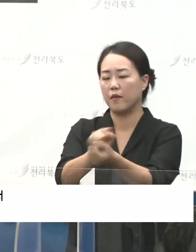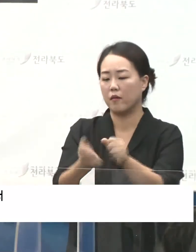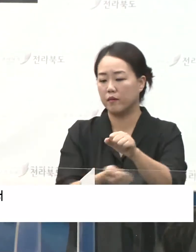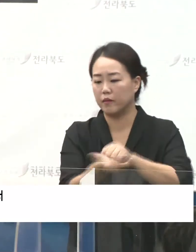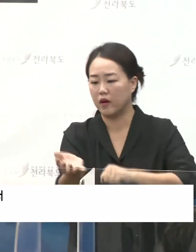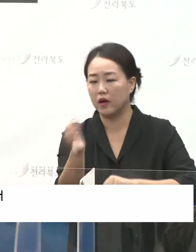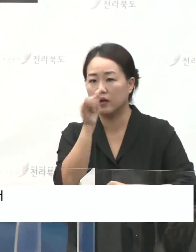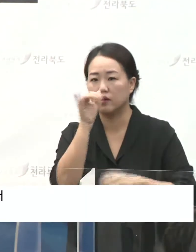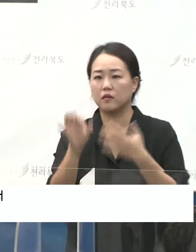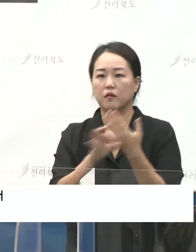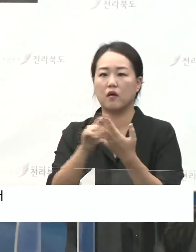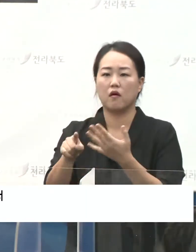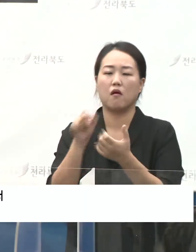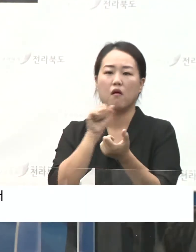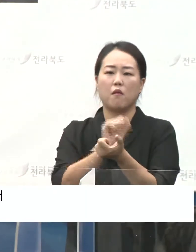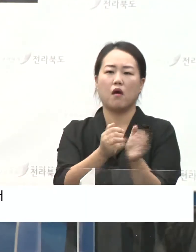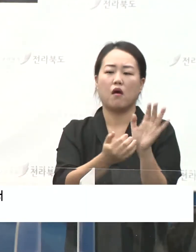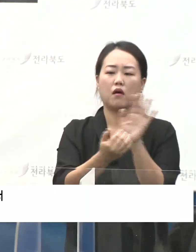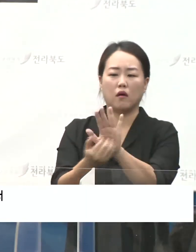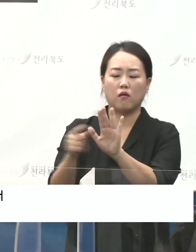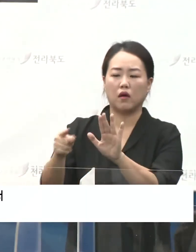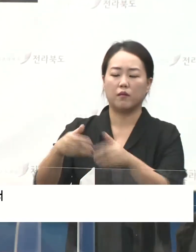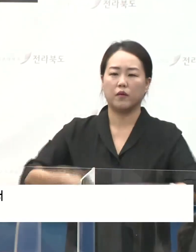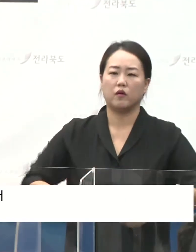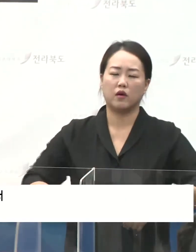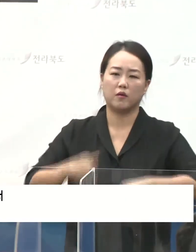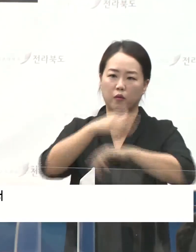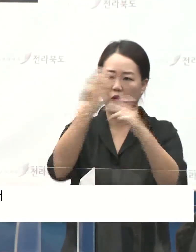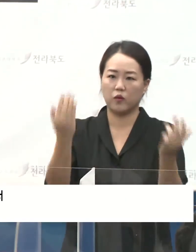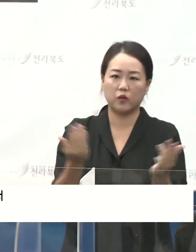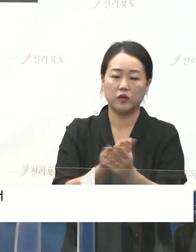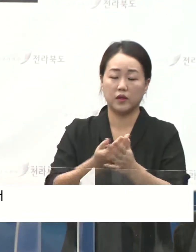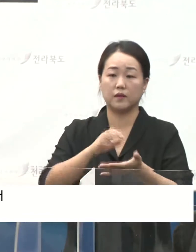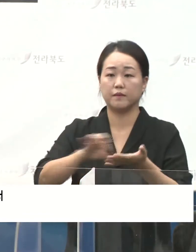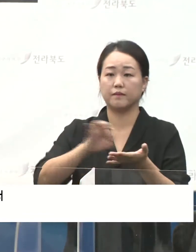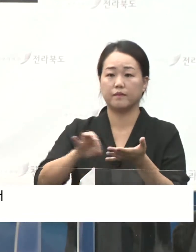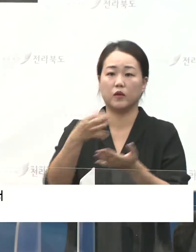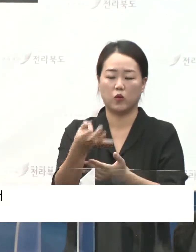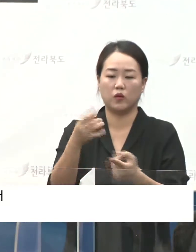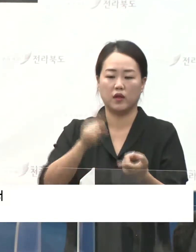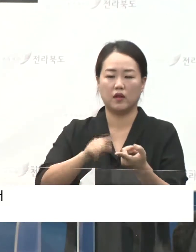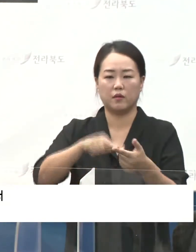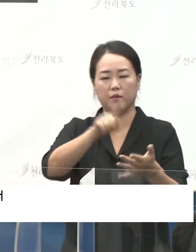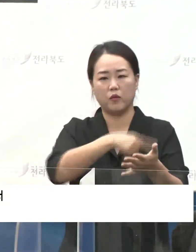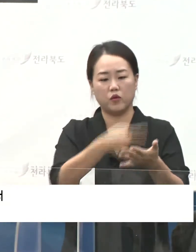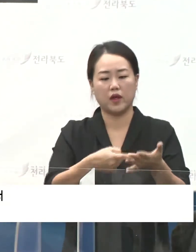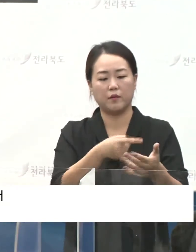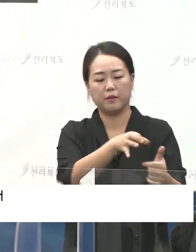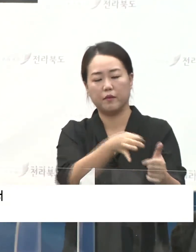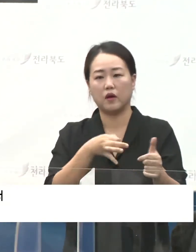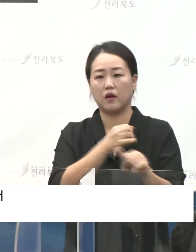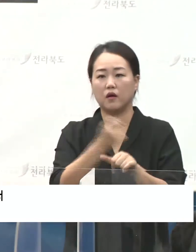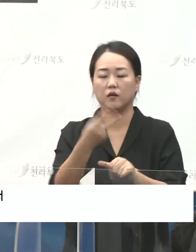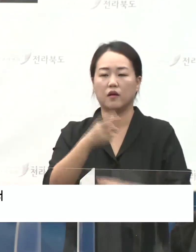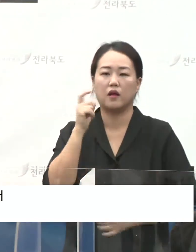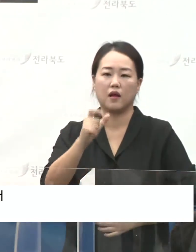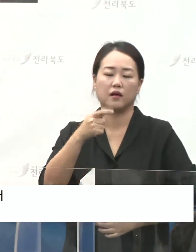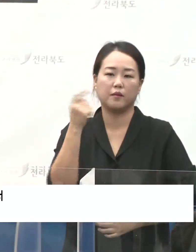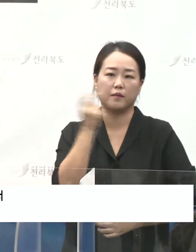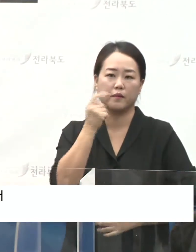시에는 방역에 소요되는 모든 비용에 대해서 구상권 청구 등 강력한